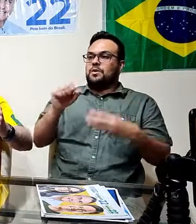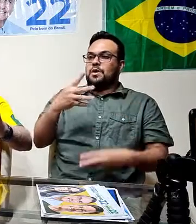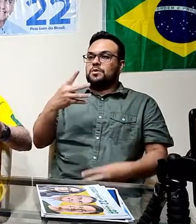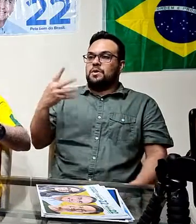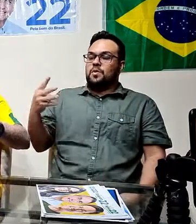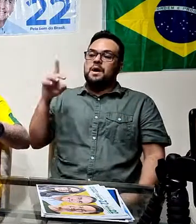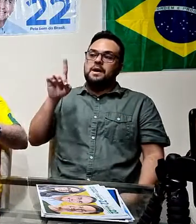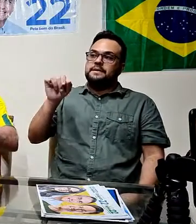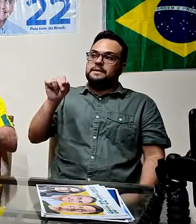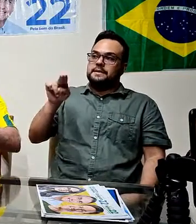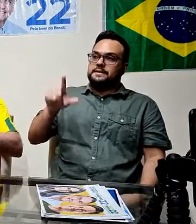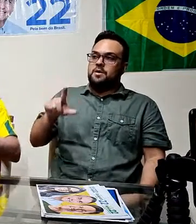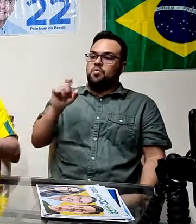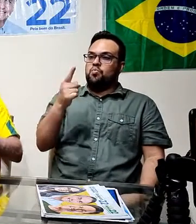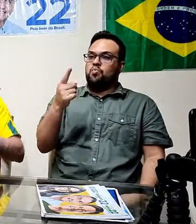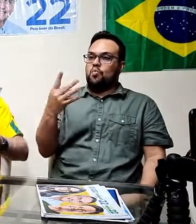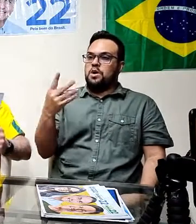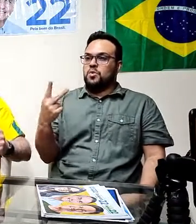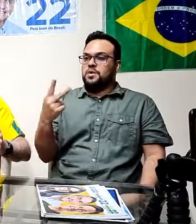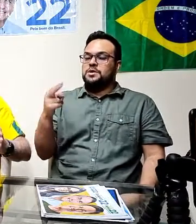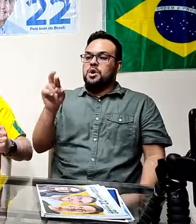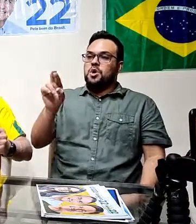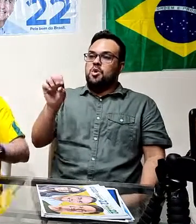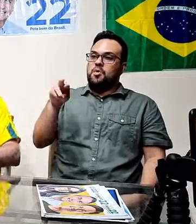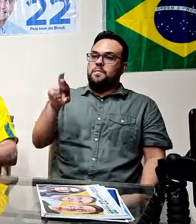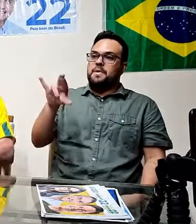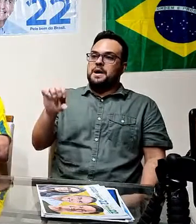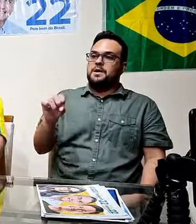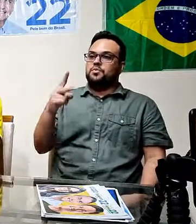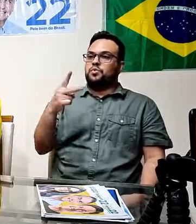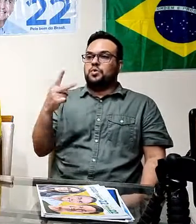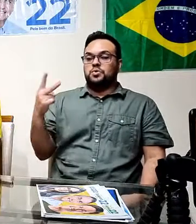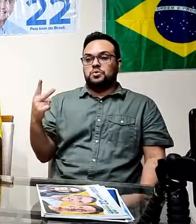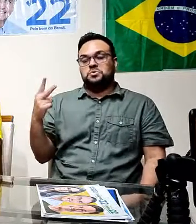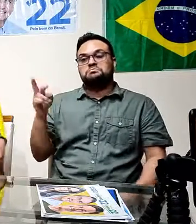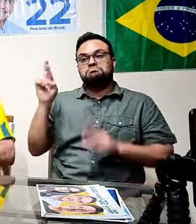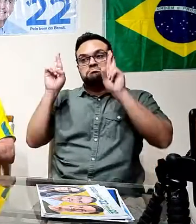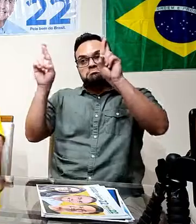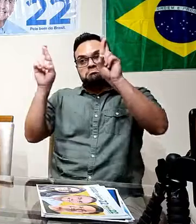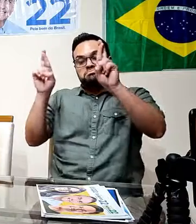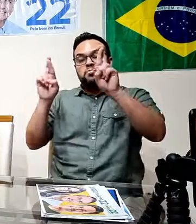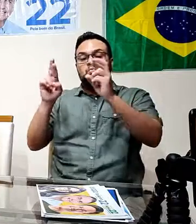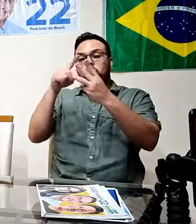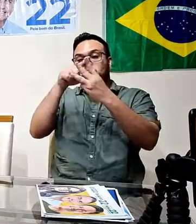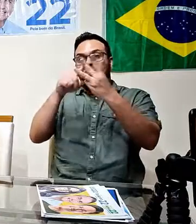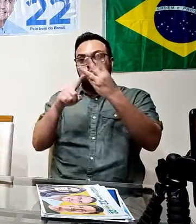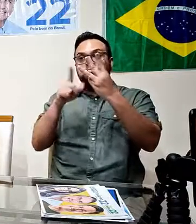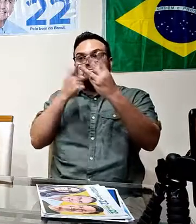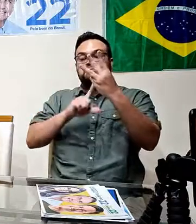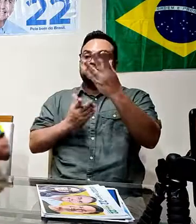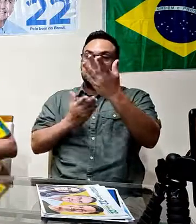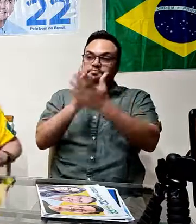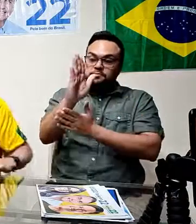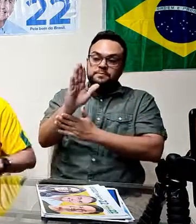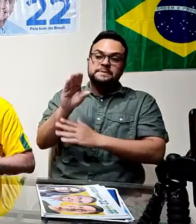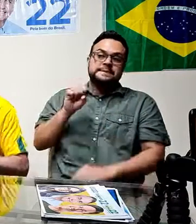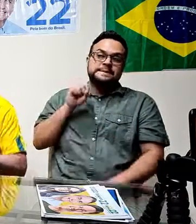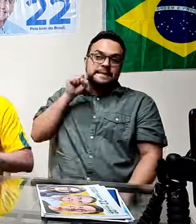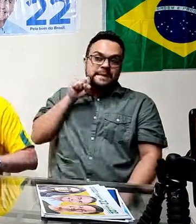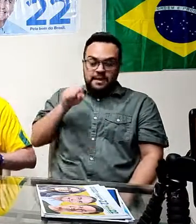Silveira 142 e o Romário 222. Espero que um deles se eleja senador.